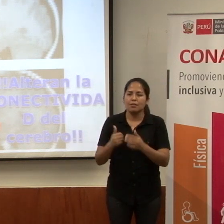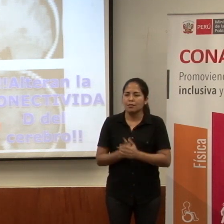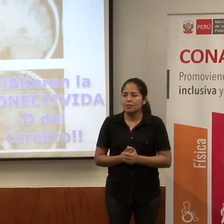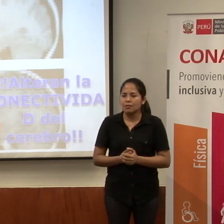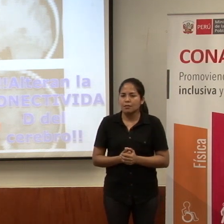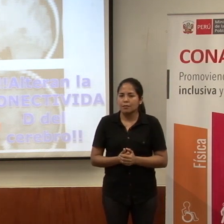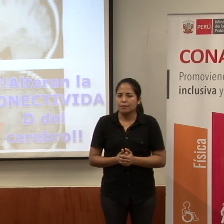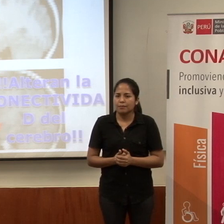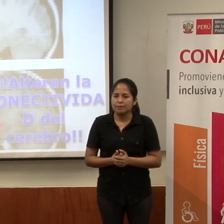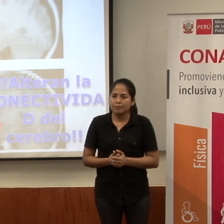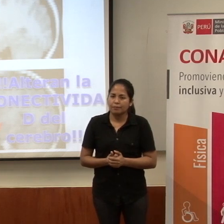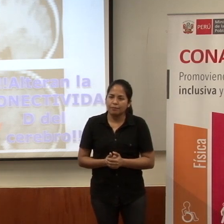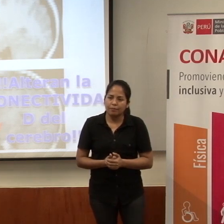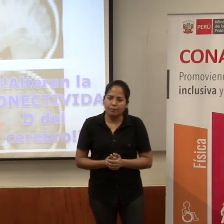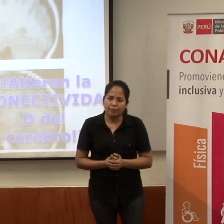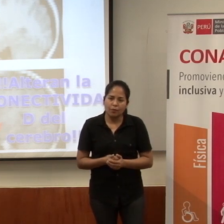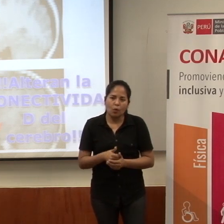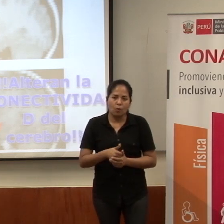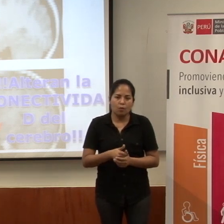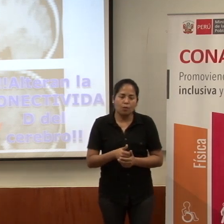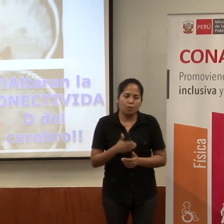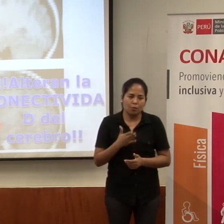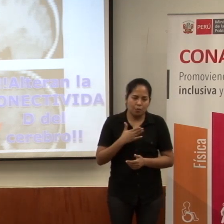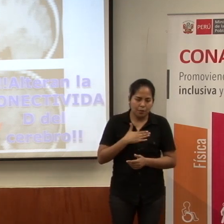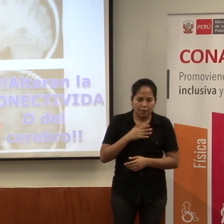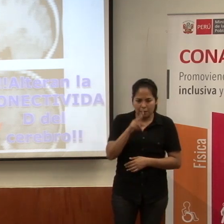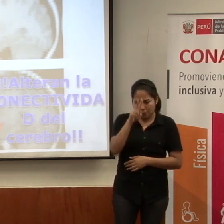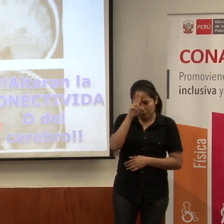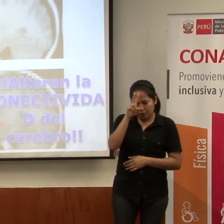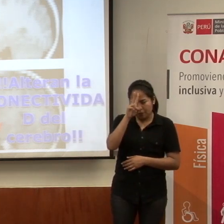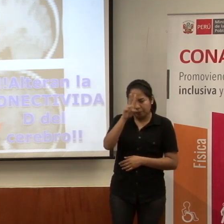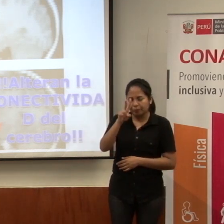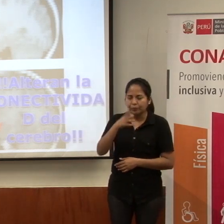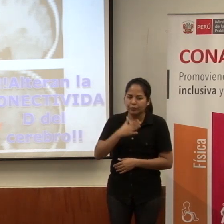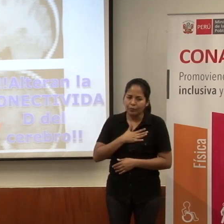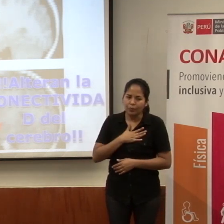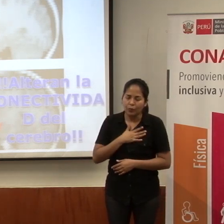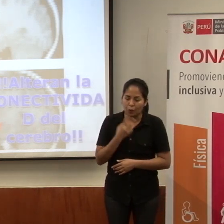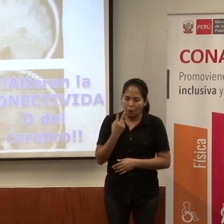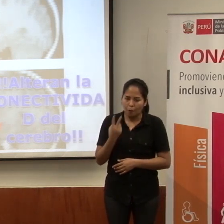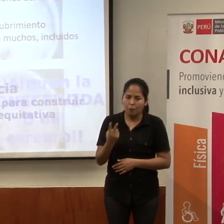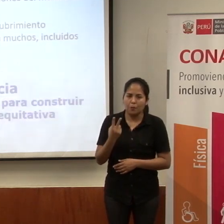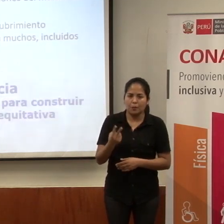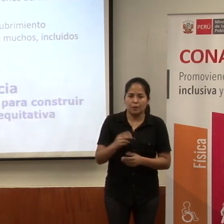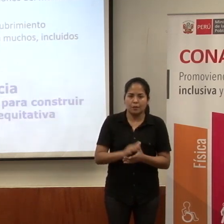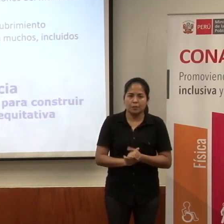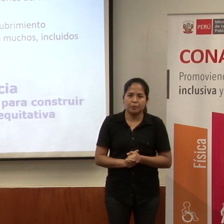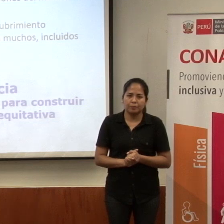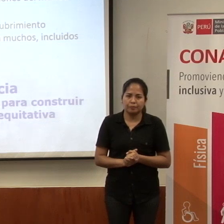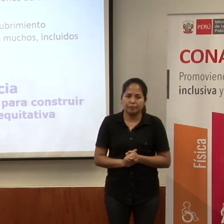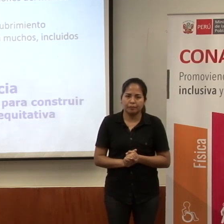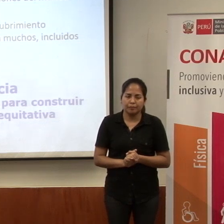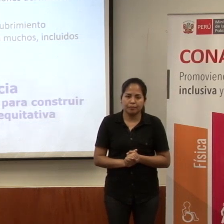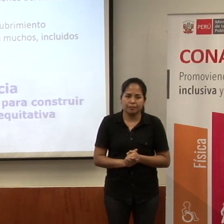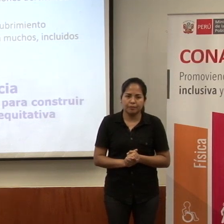en otro lugar que no sea nuestro país y nuestra ciudad, ¿cierto? Estas cosas tienen que ver con eso.